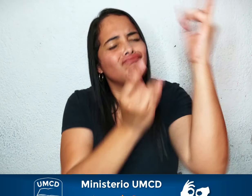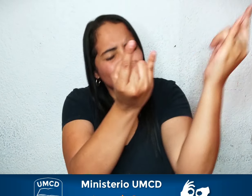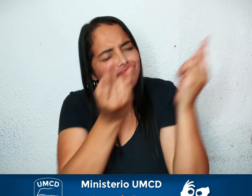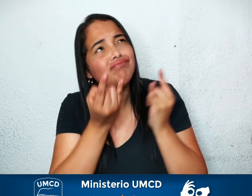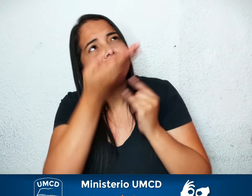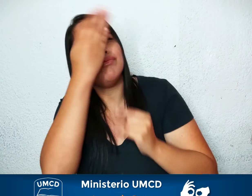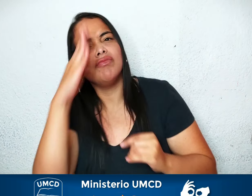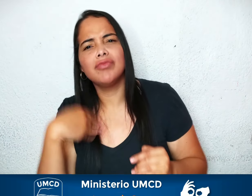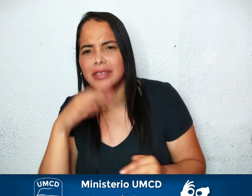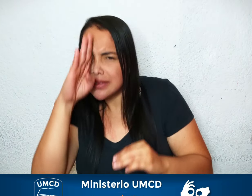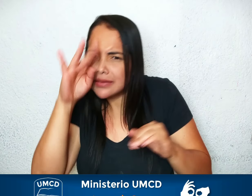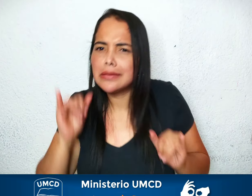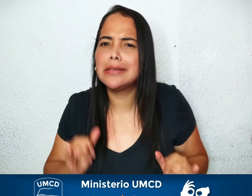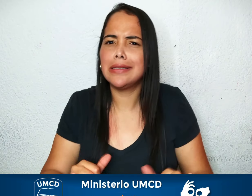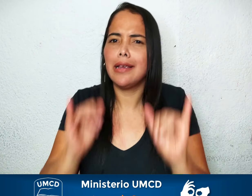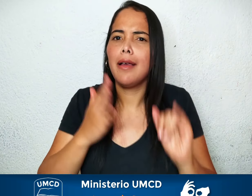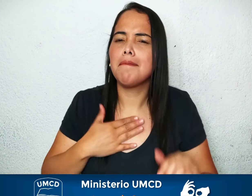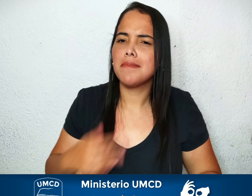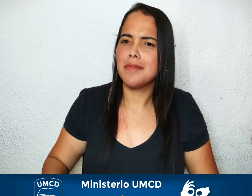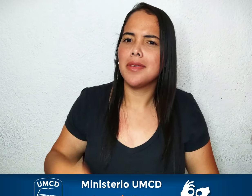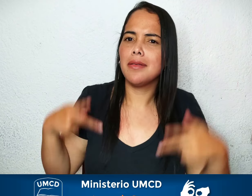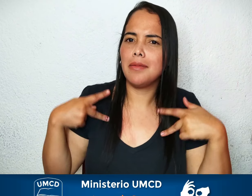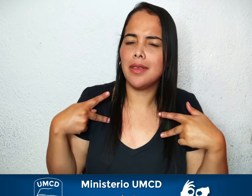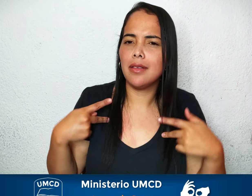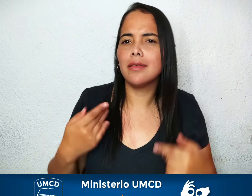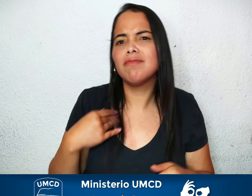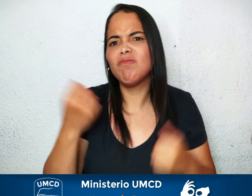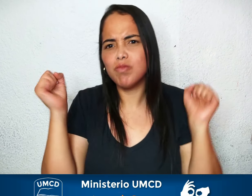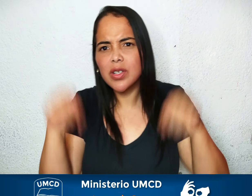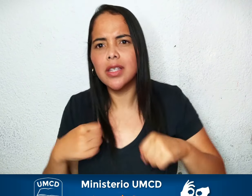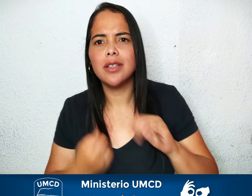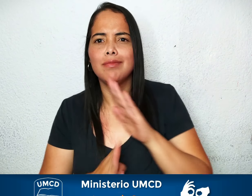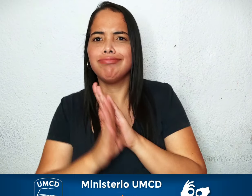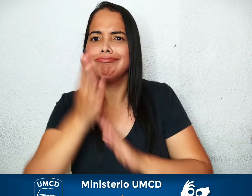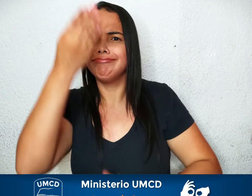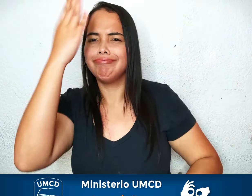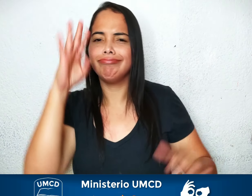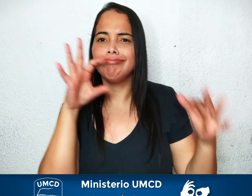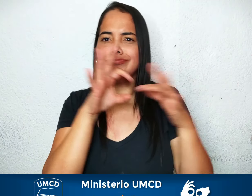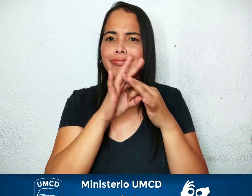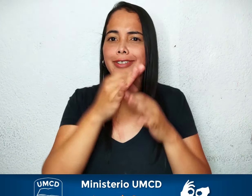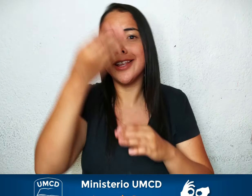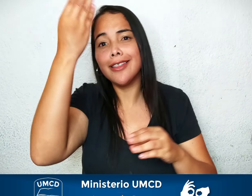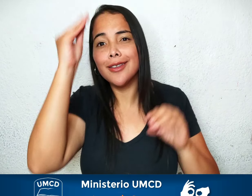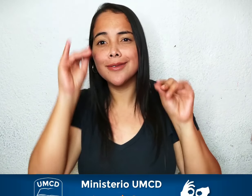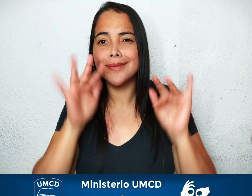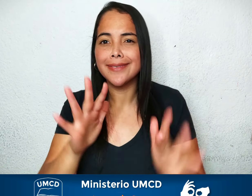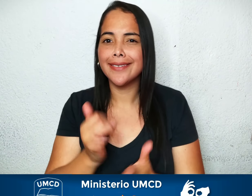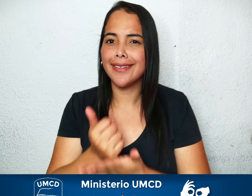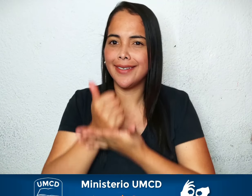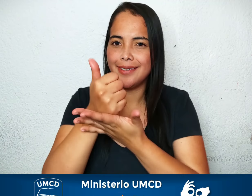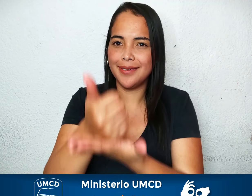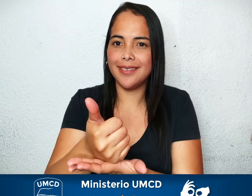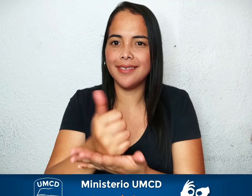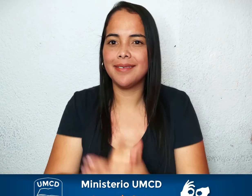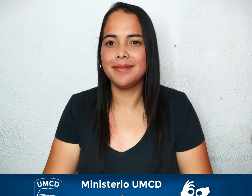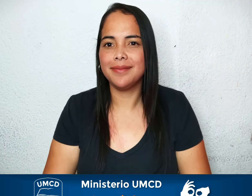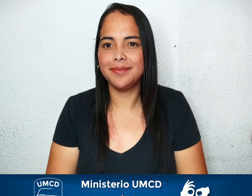por fin enderezar su vida y crecer junto al Señor. Que Dios le ayude.